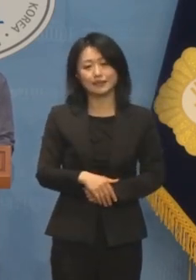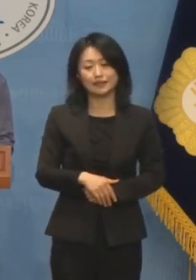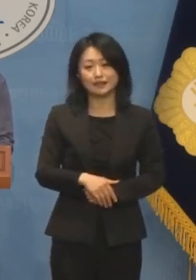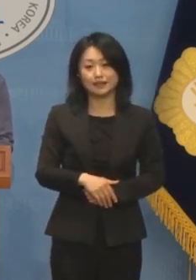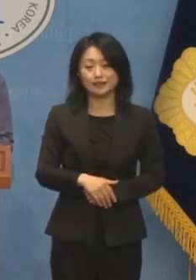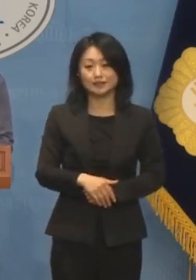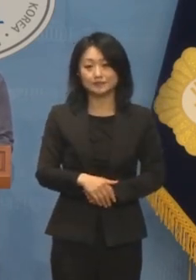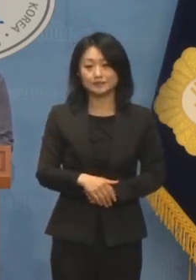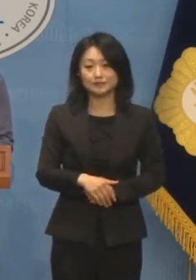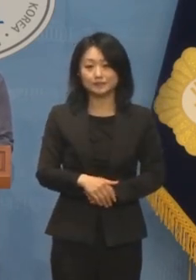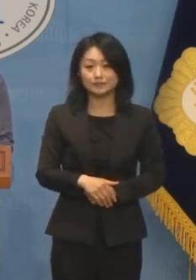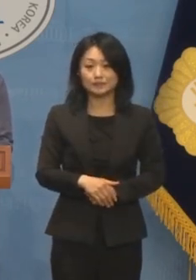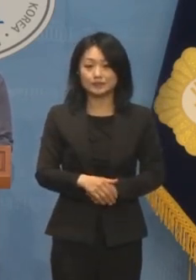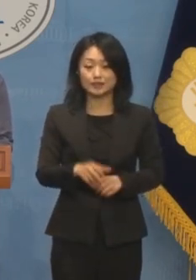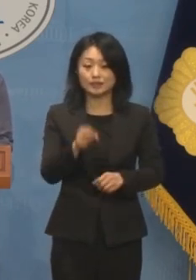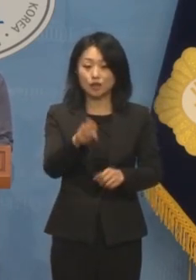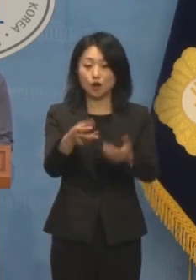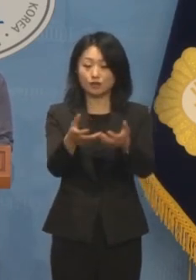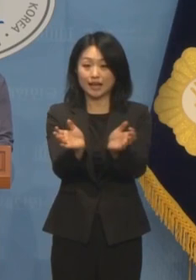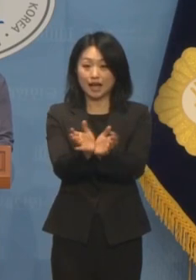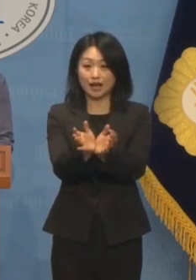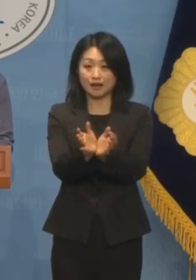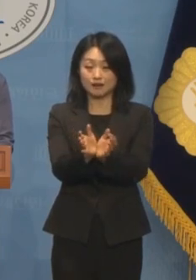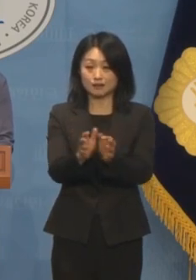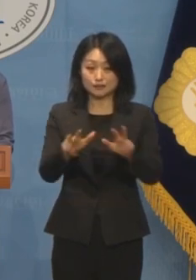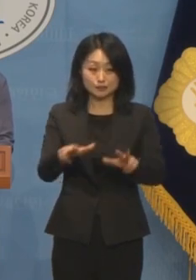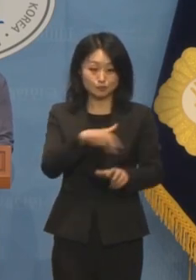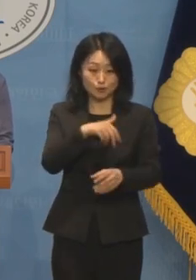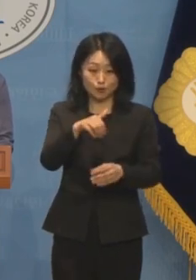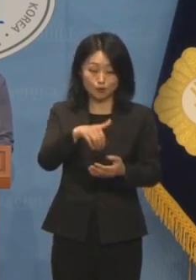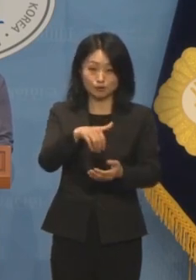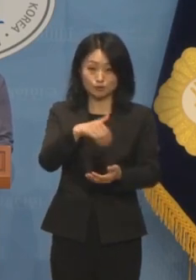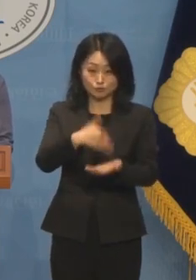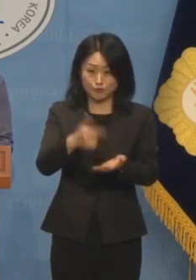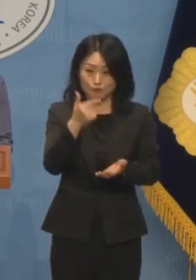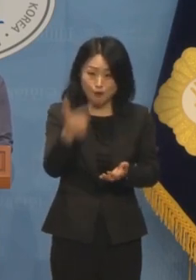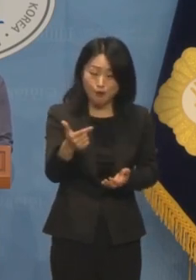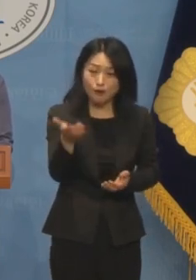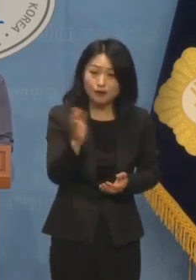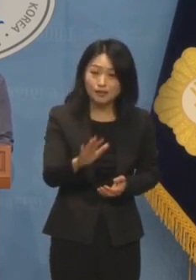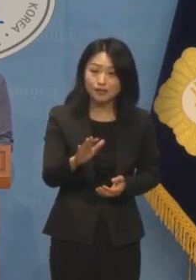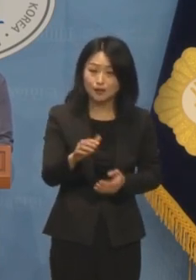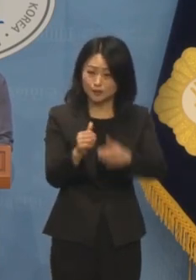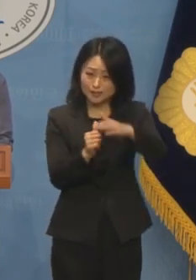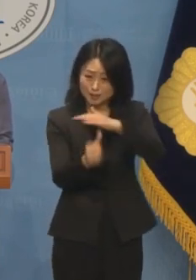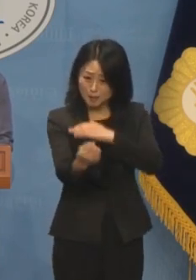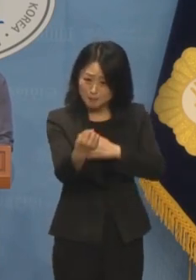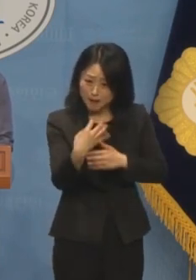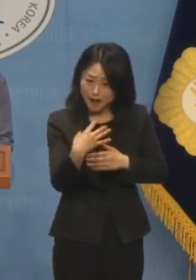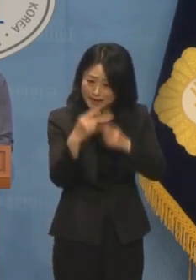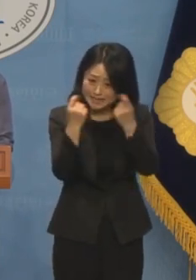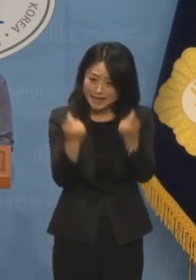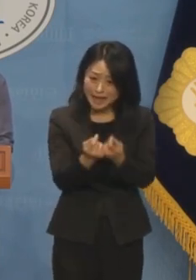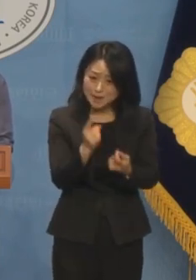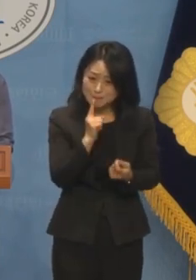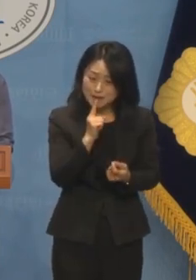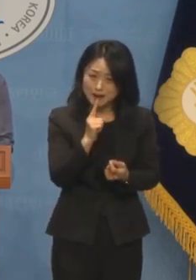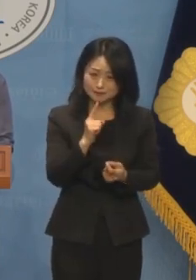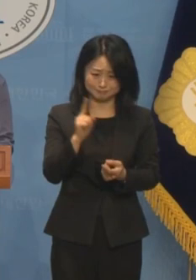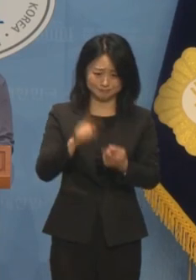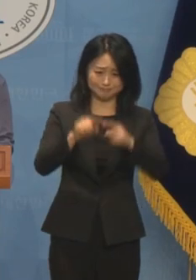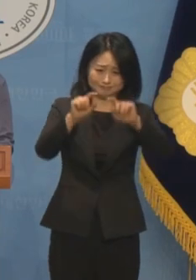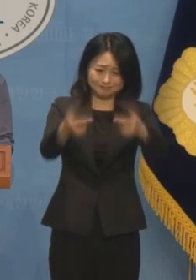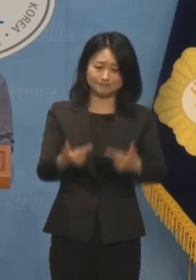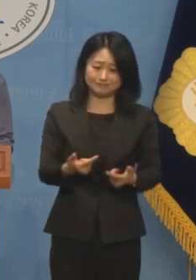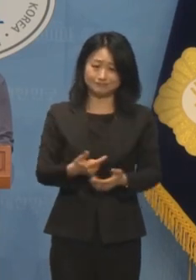훌쩍 넘는 초거대 제1야당 원내대표의 발언을 어떻게 사소한 개인 발언이라고 치부할